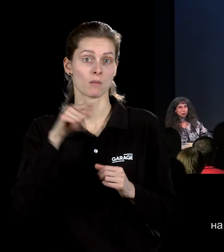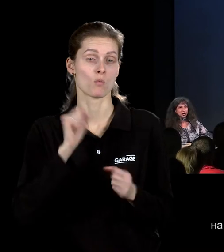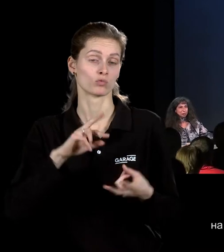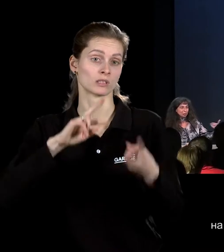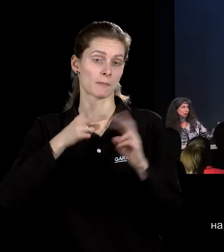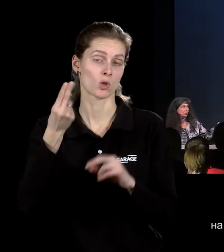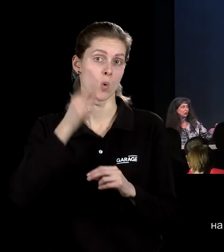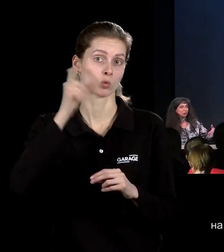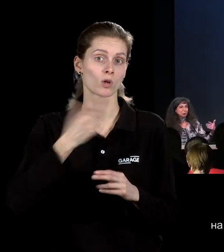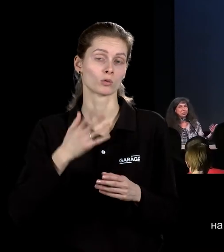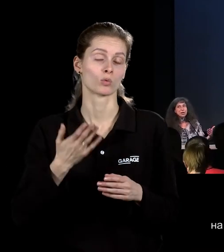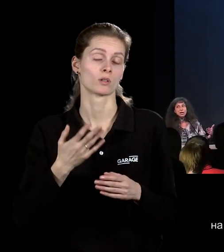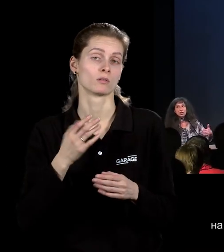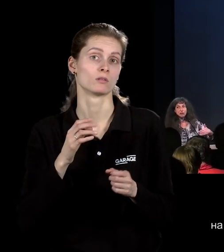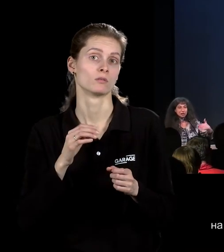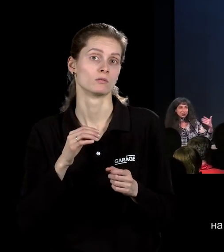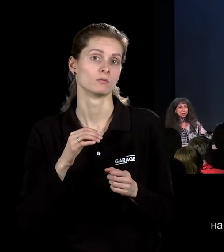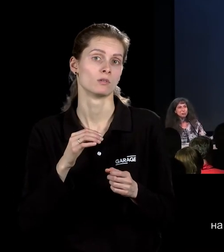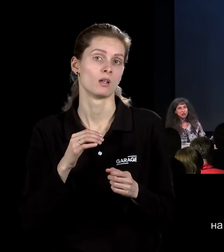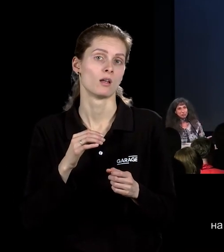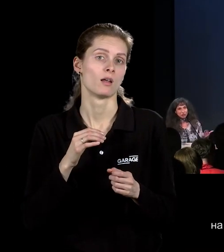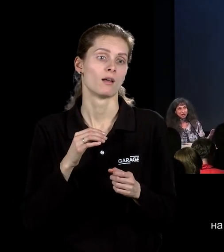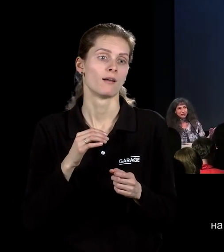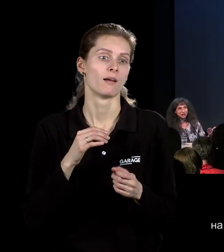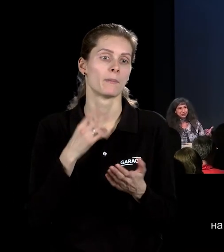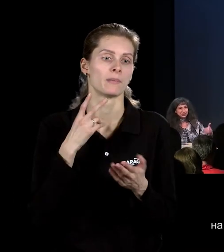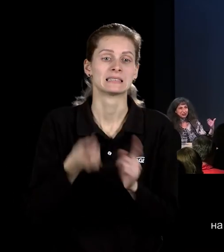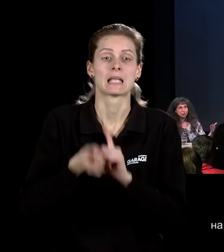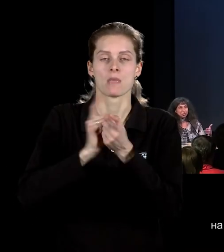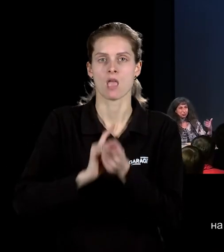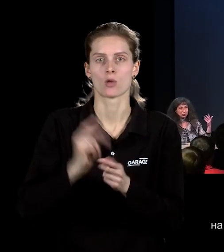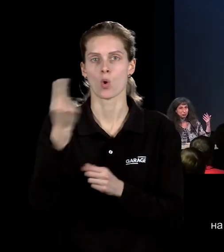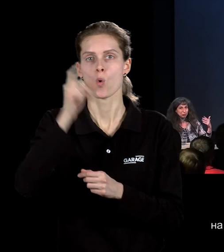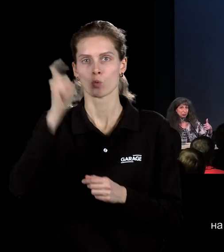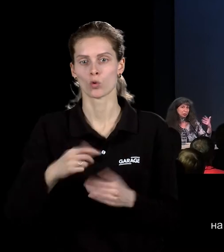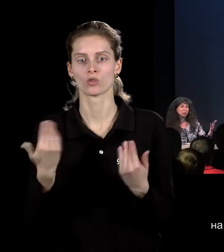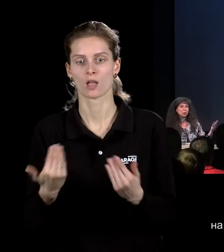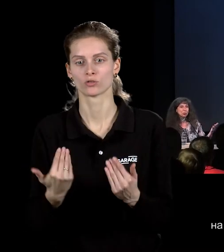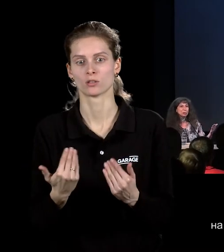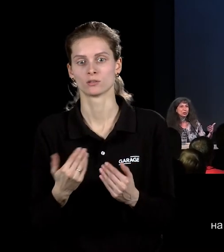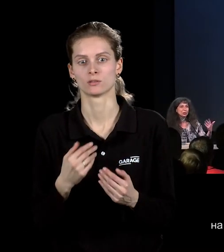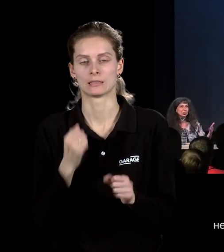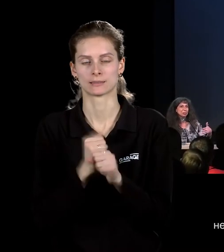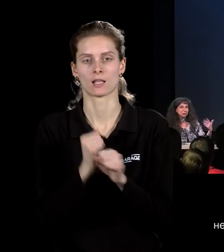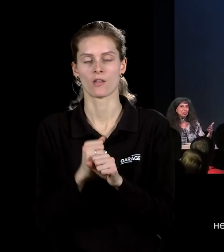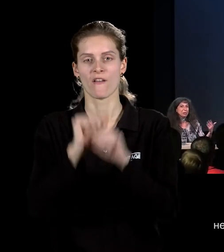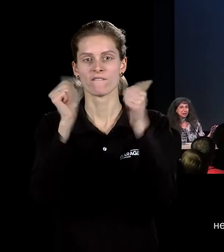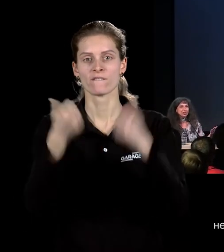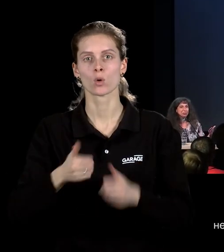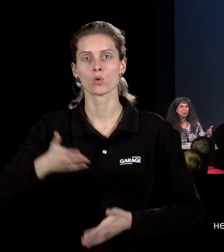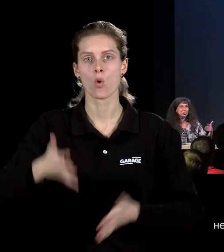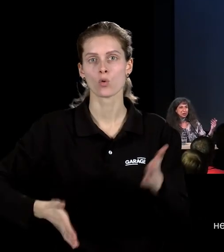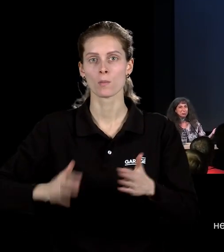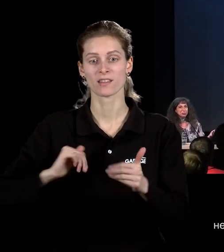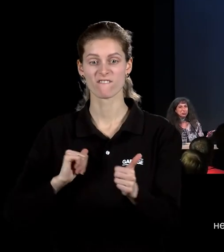художник, который начинает с перформанса, который на нынешнем этапе своей карьеры создает фигуру робота, которая